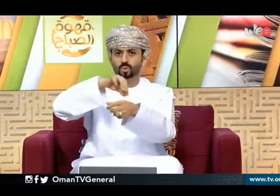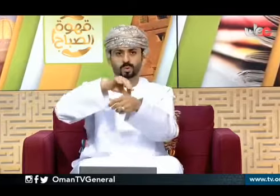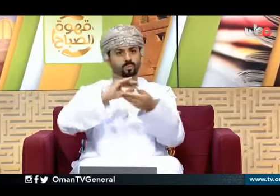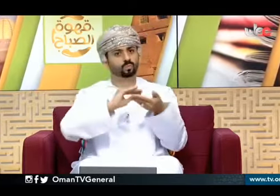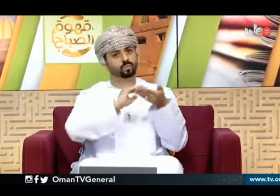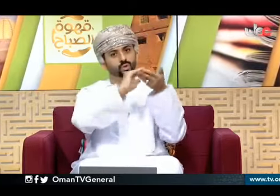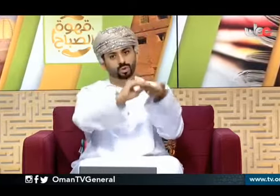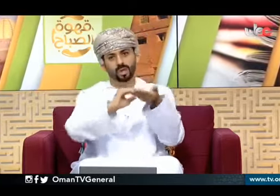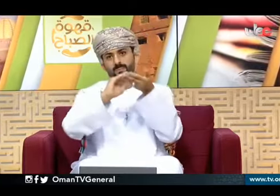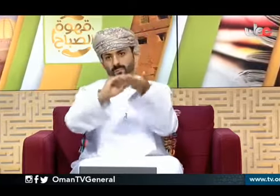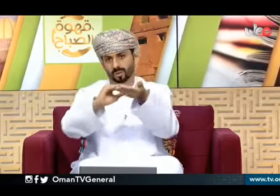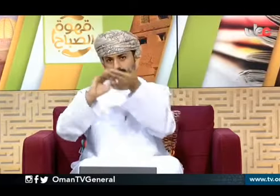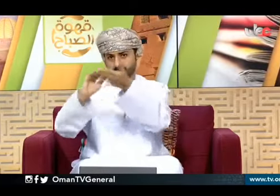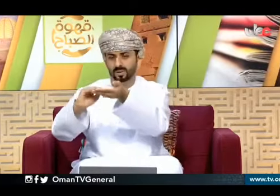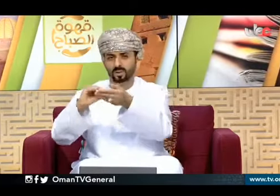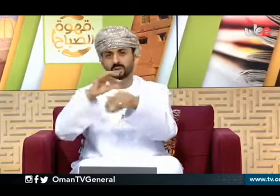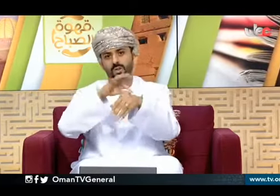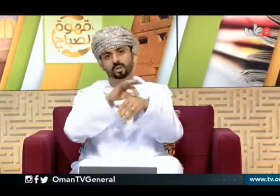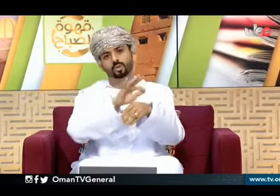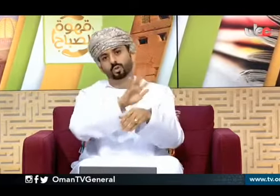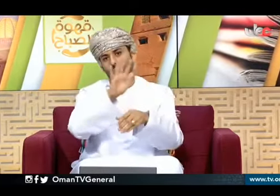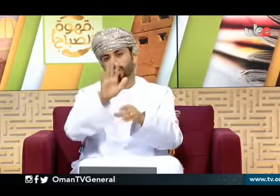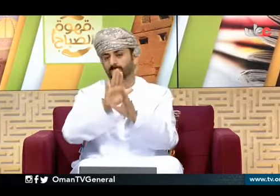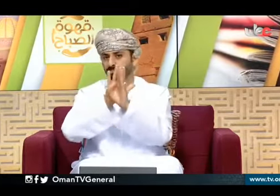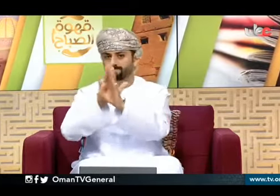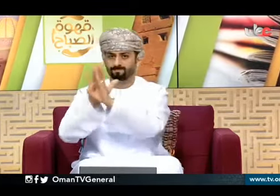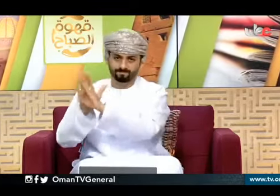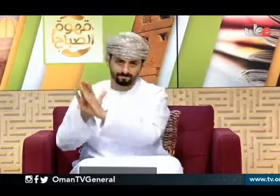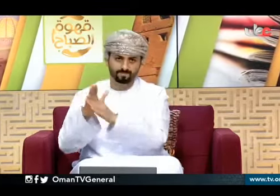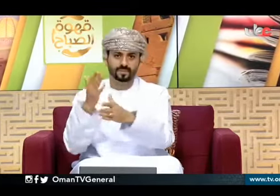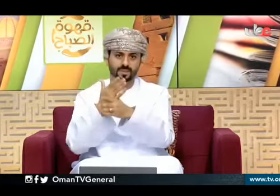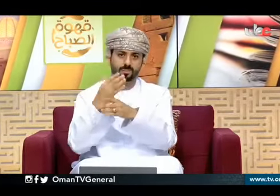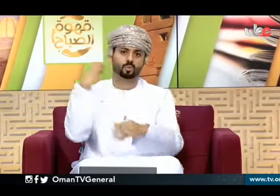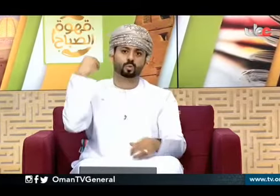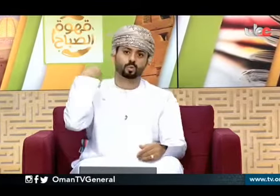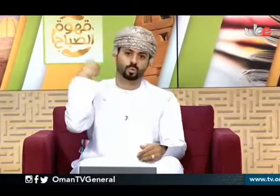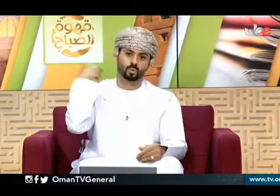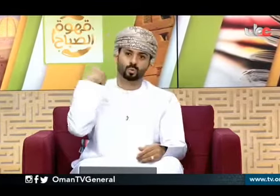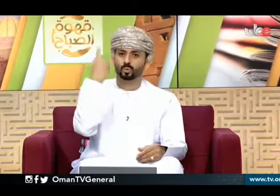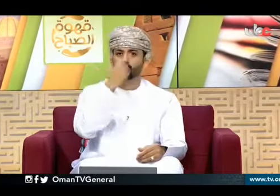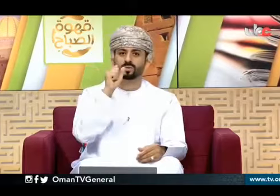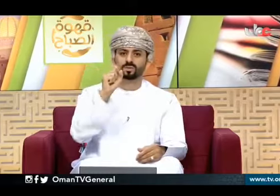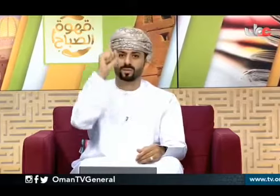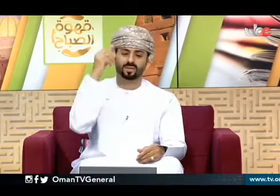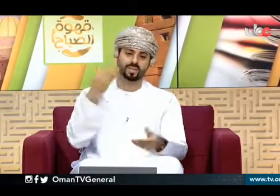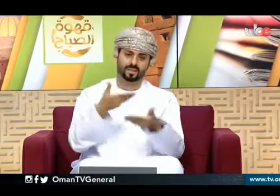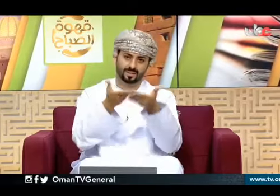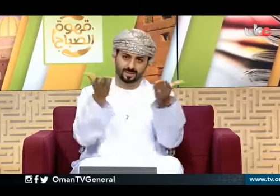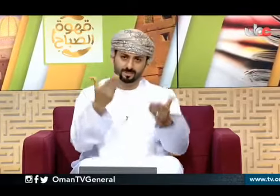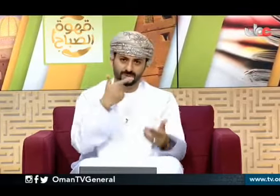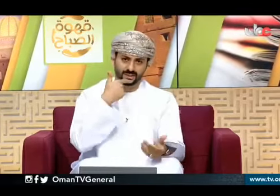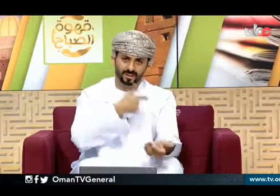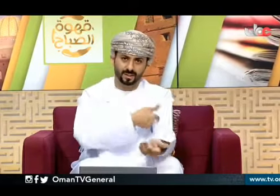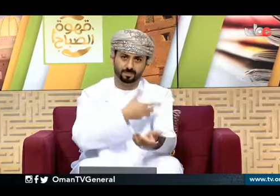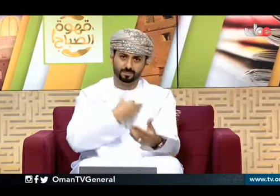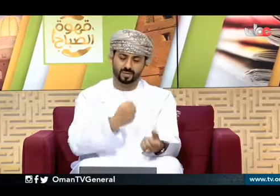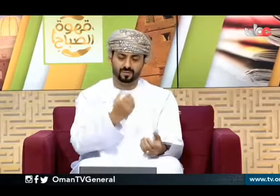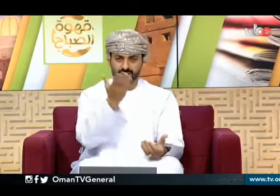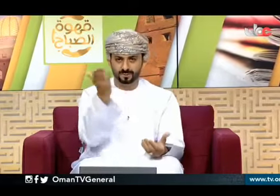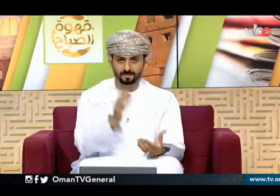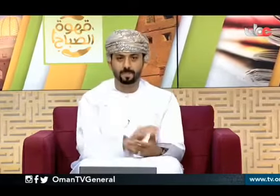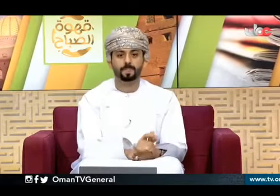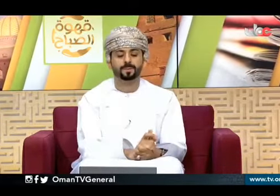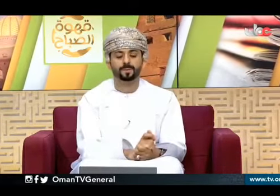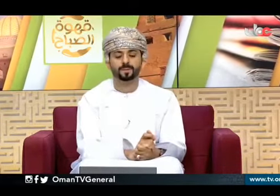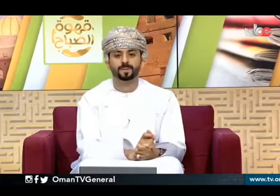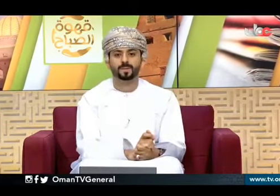لابد أن الجميع أن يتبرع بالدم ويساعد بنك الدم في مساعدة الأشخاص المحتاجين لهذا